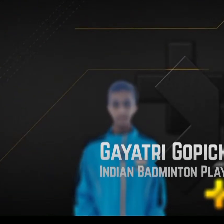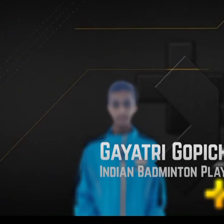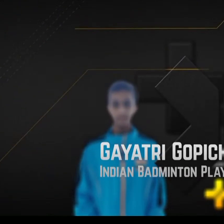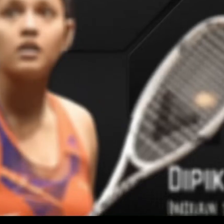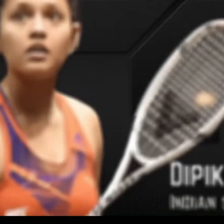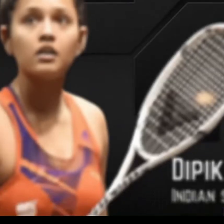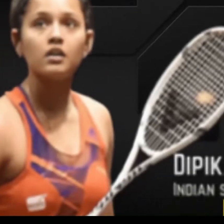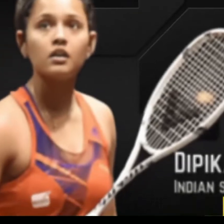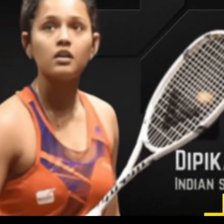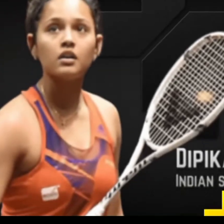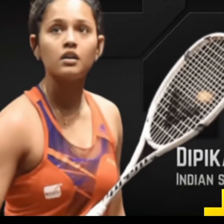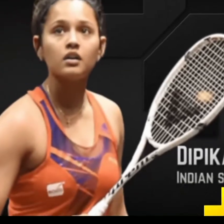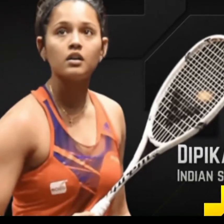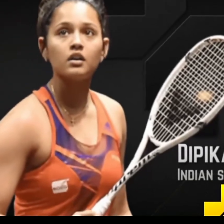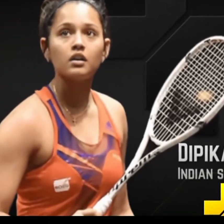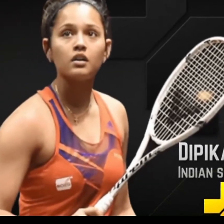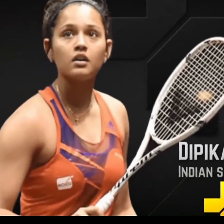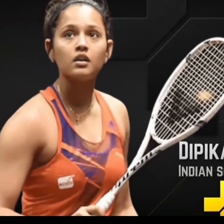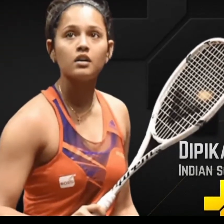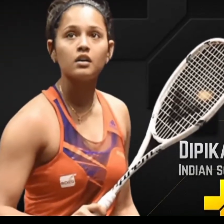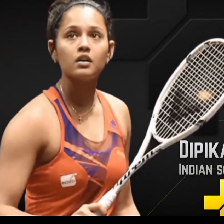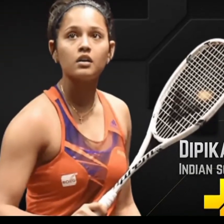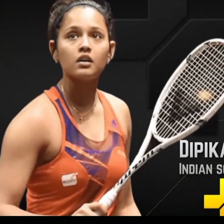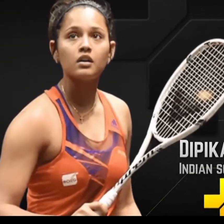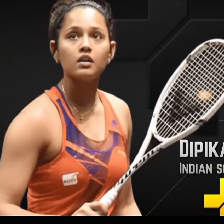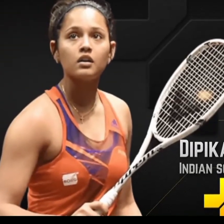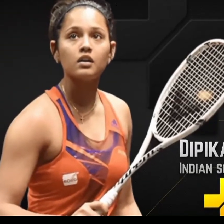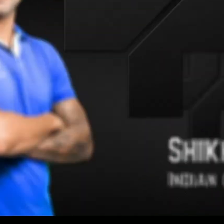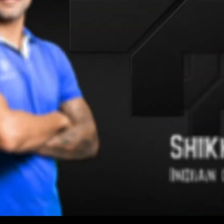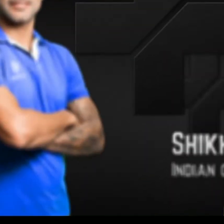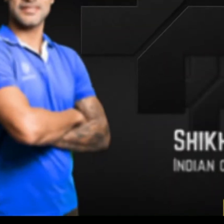कोई मन चाहा केंद्र चुने।